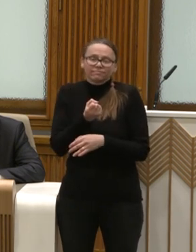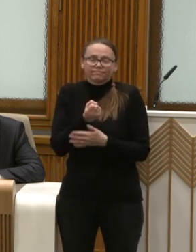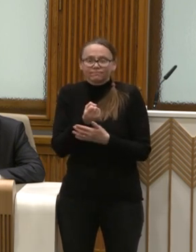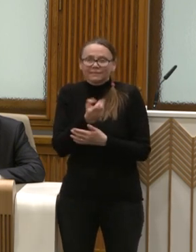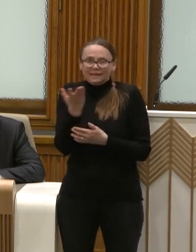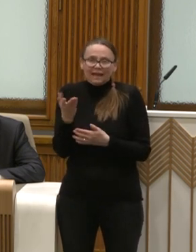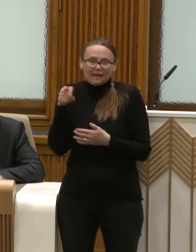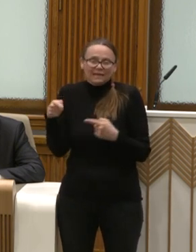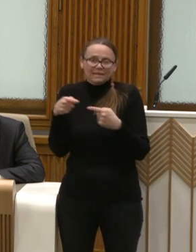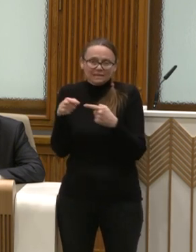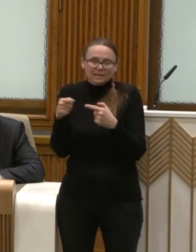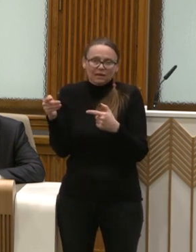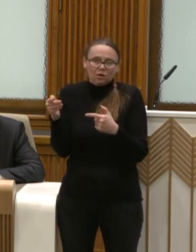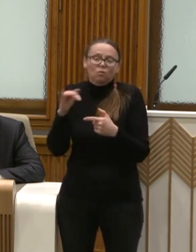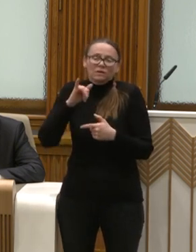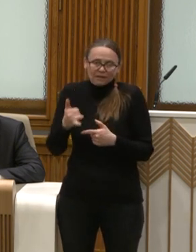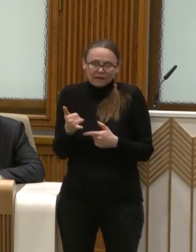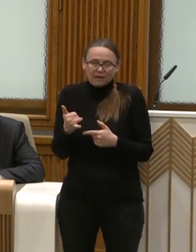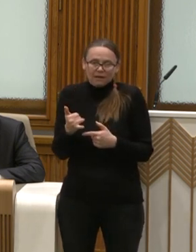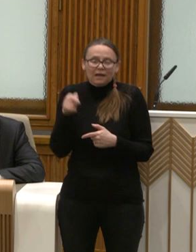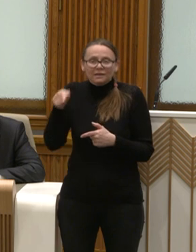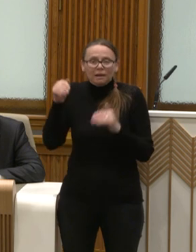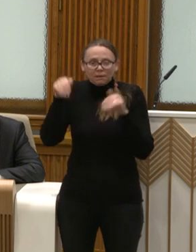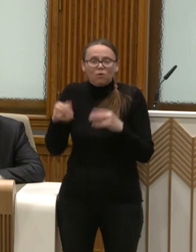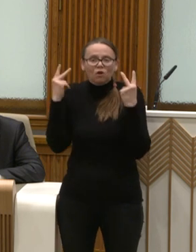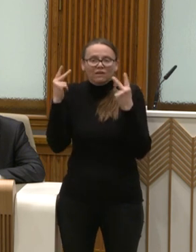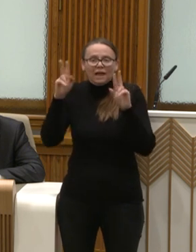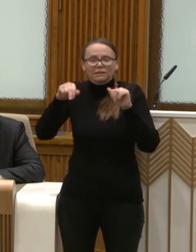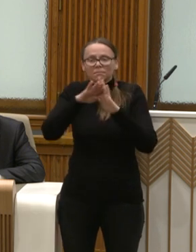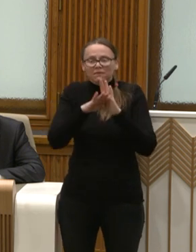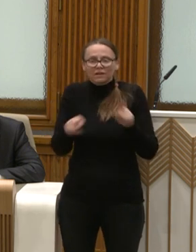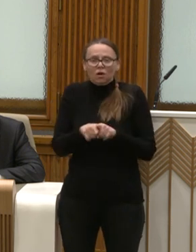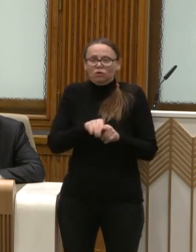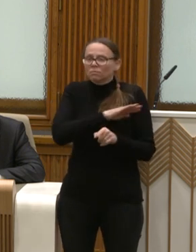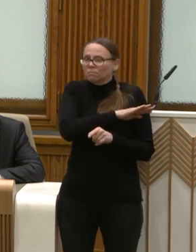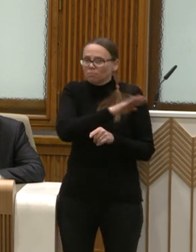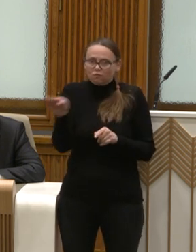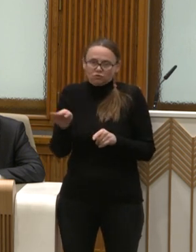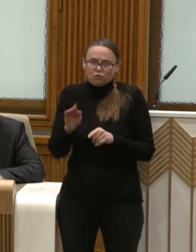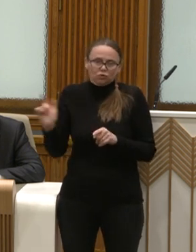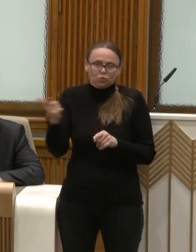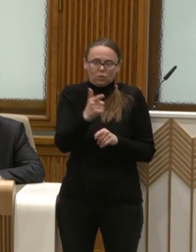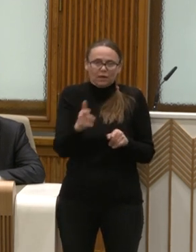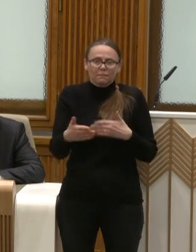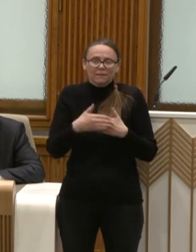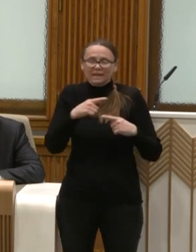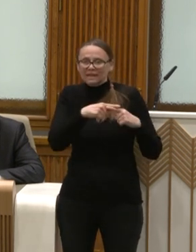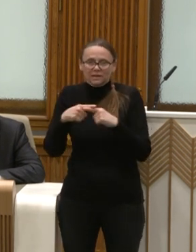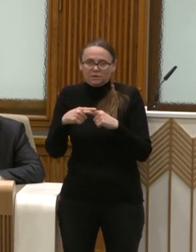nekaj teh stikov med ljudmi vseeno je, tam pa morajo veljati pravila kot posod drugod pri rizičnih